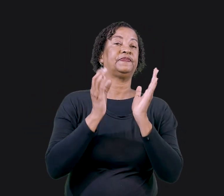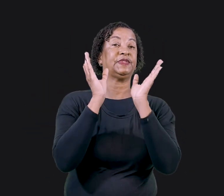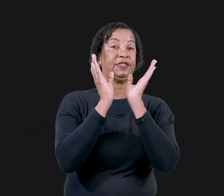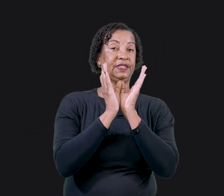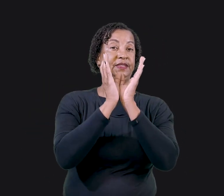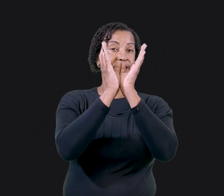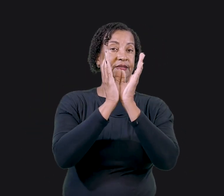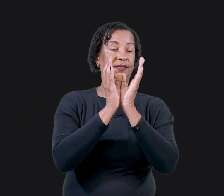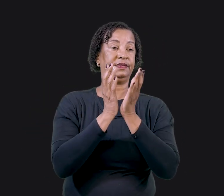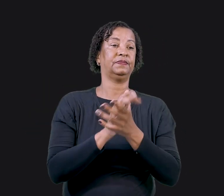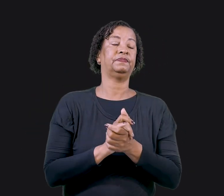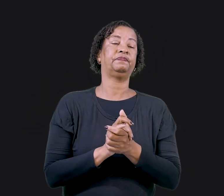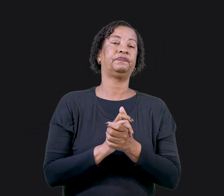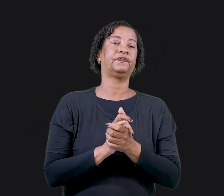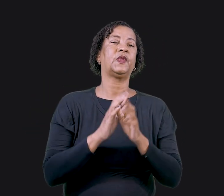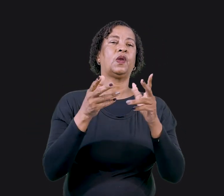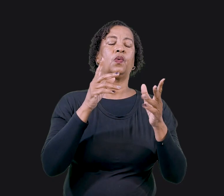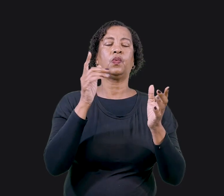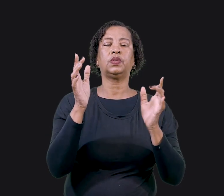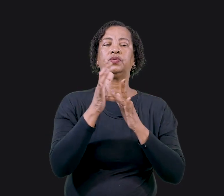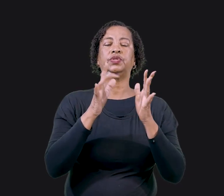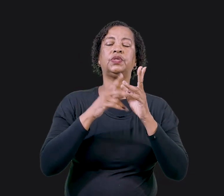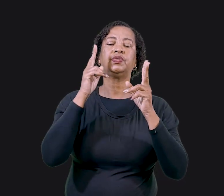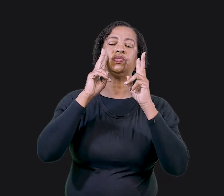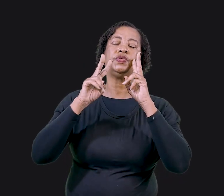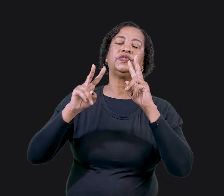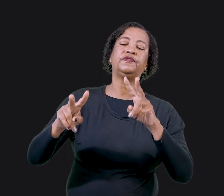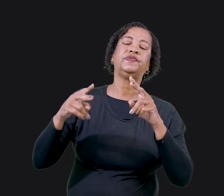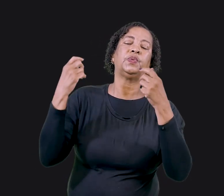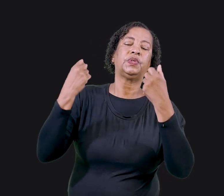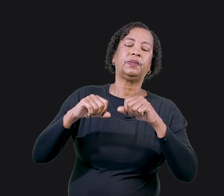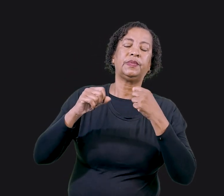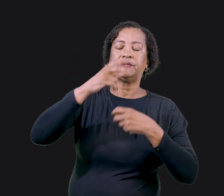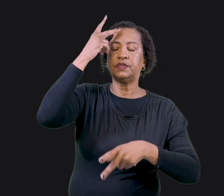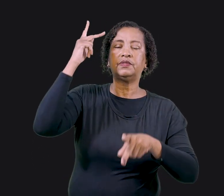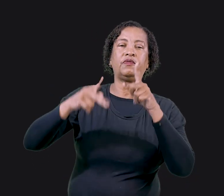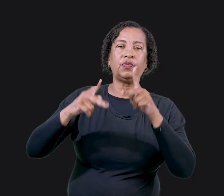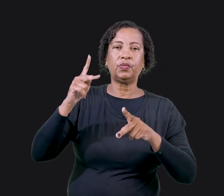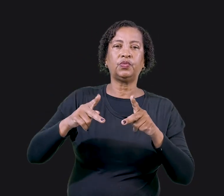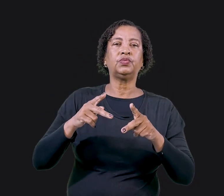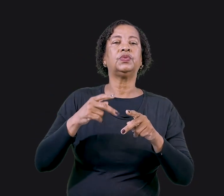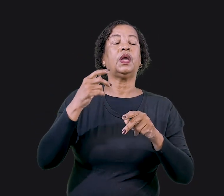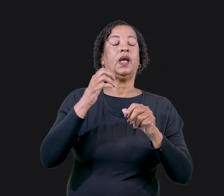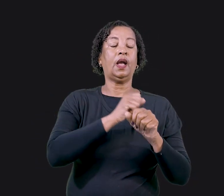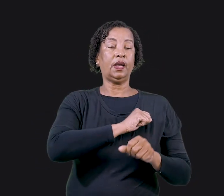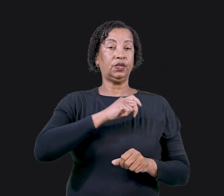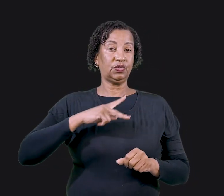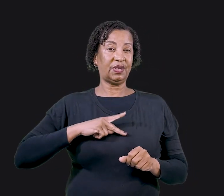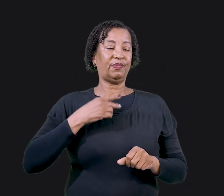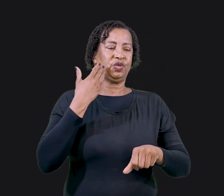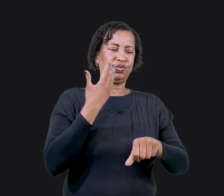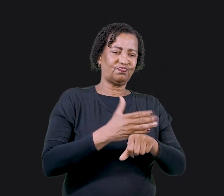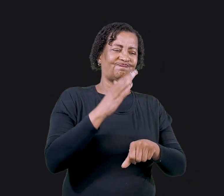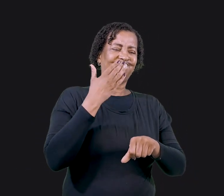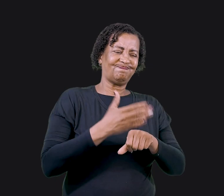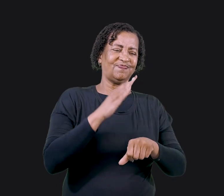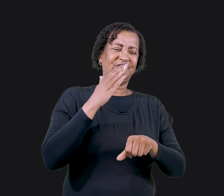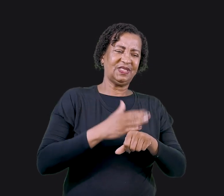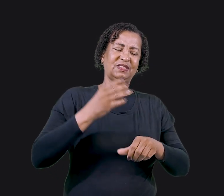Ceia. Observe que quando Jesus via a necessidade das multidões, ele intensificava o treinamento dos apóstolos, porque